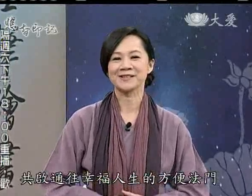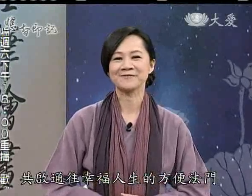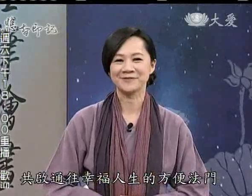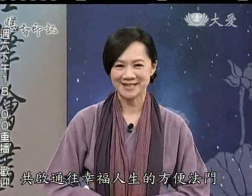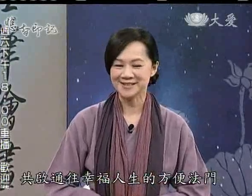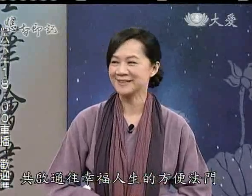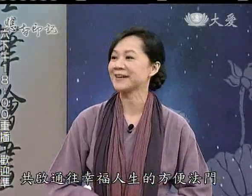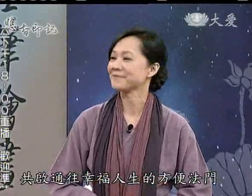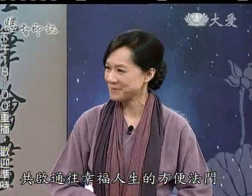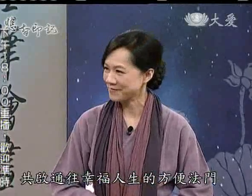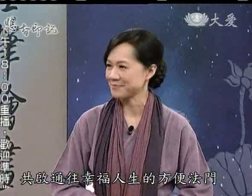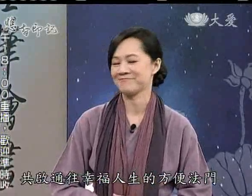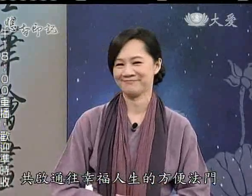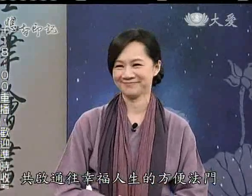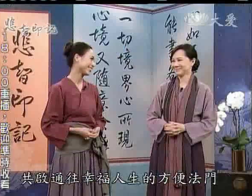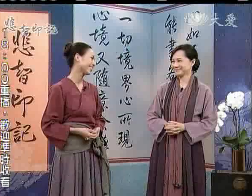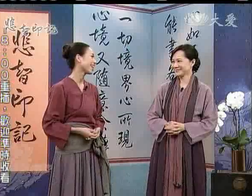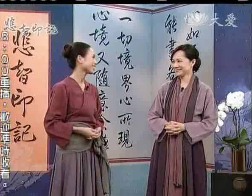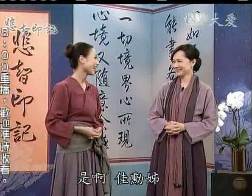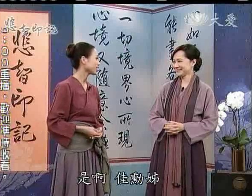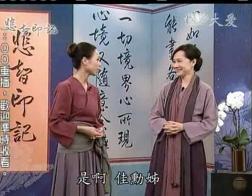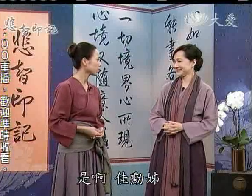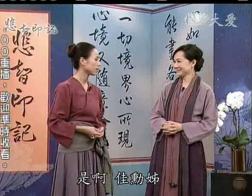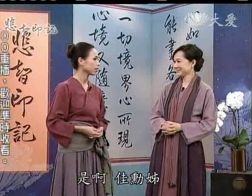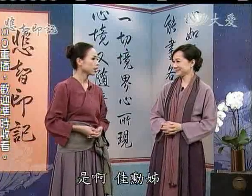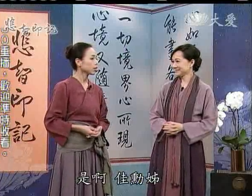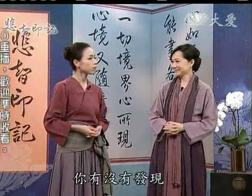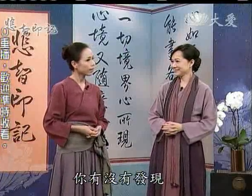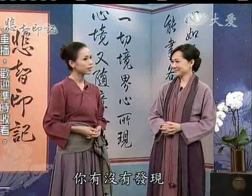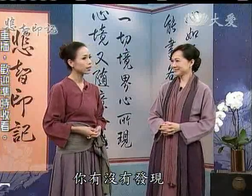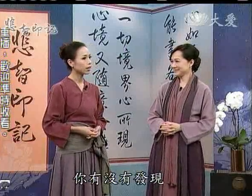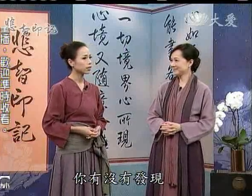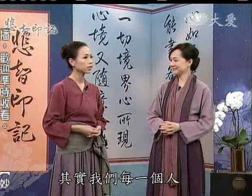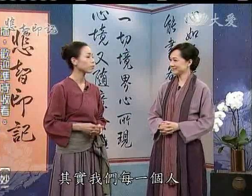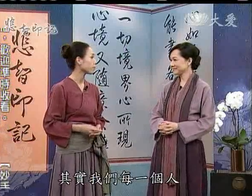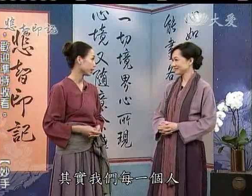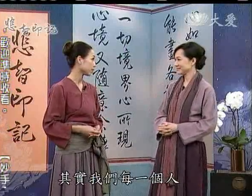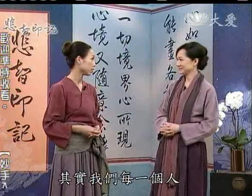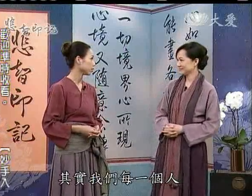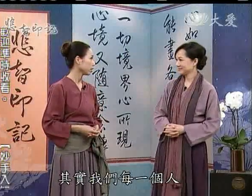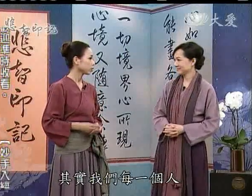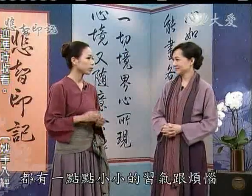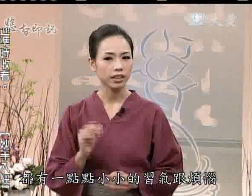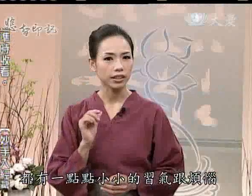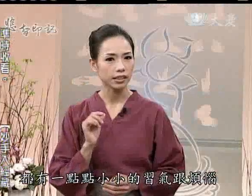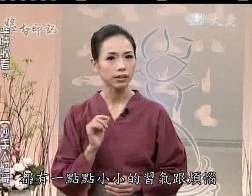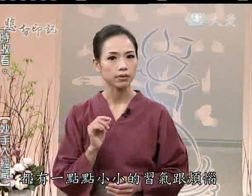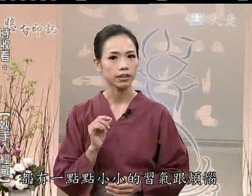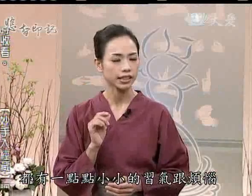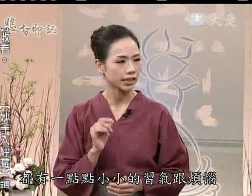幸福人生的方便法门。 是啊，嘉勋姐，你有没有发现呢？其实我们每一个人都有一点点小小的习